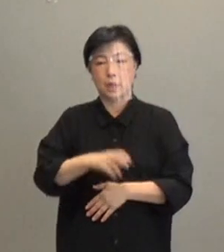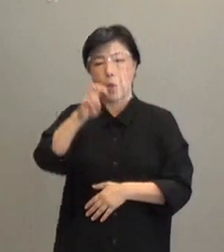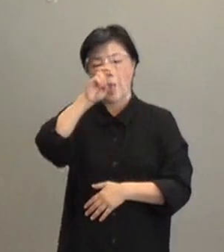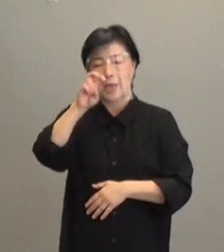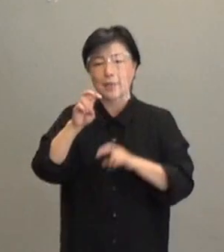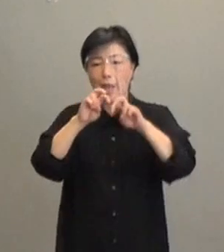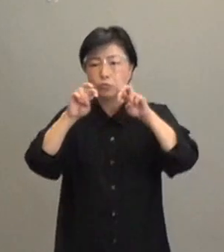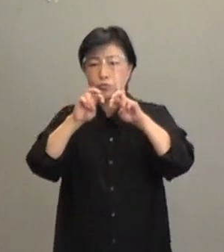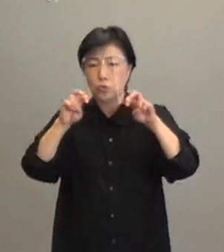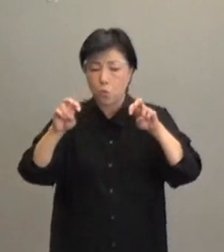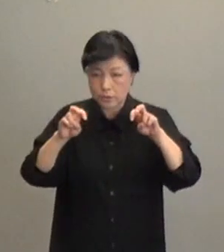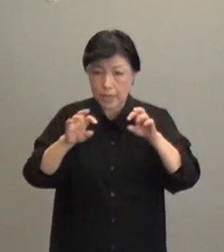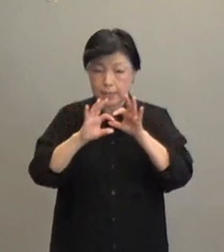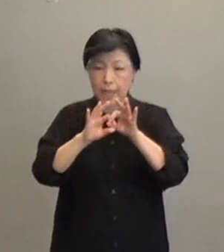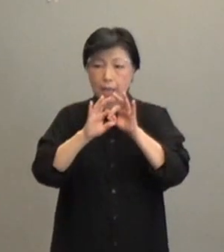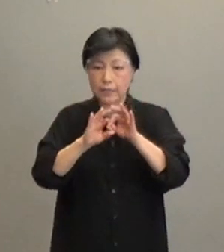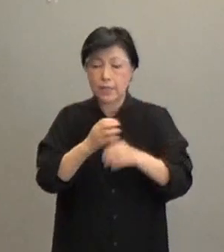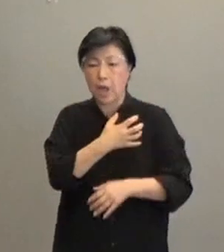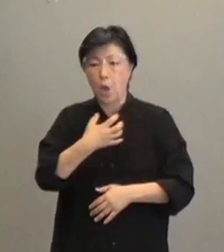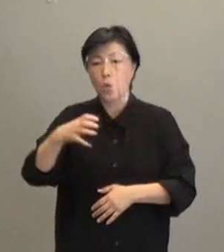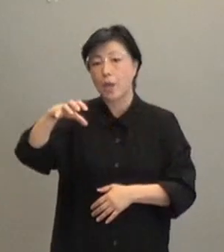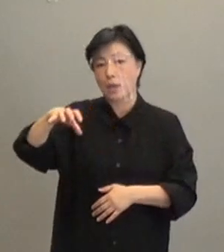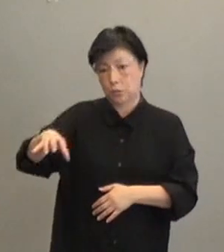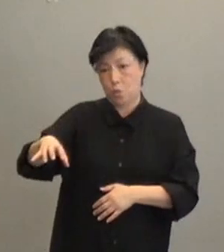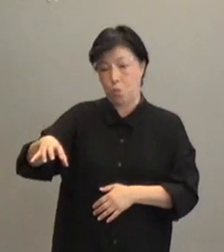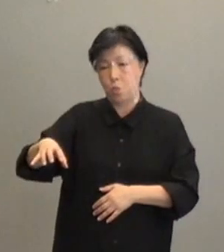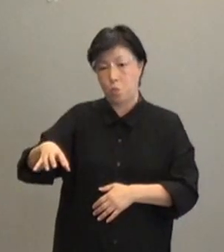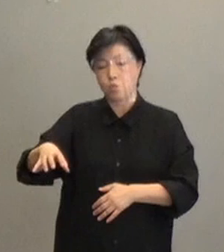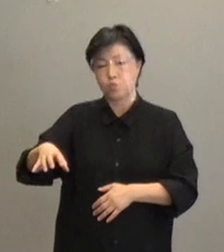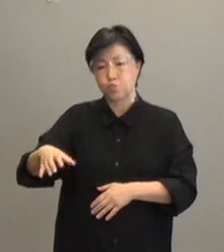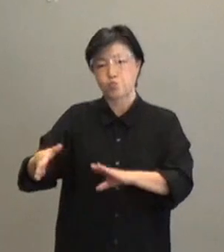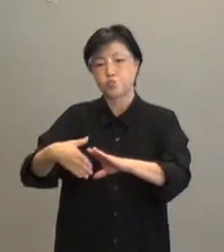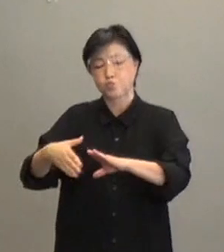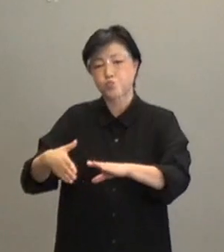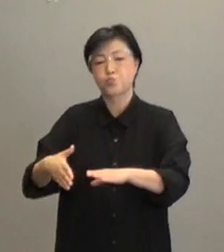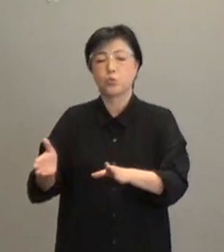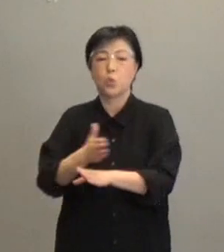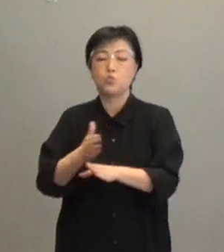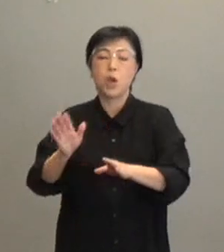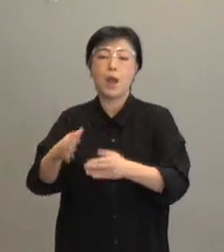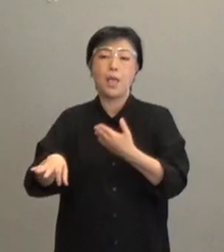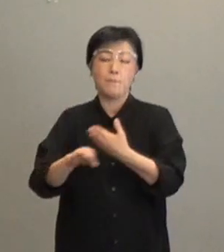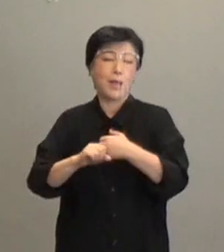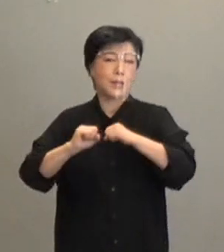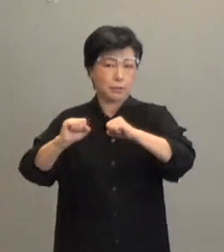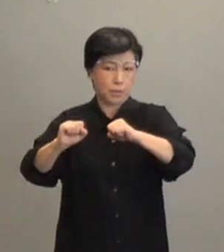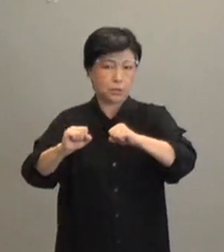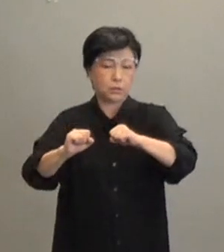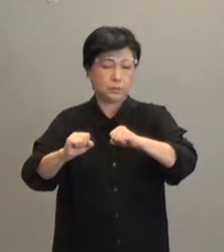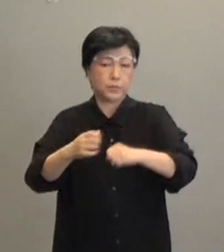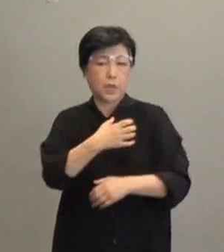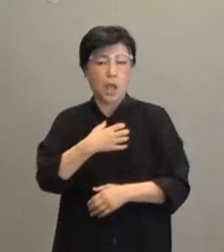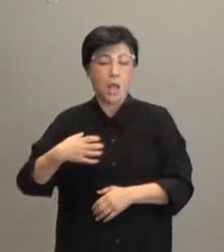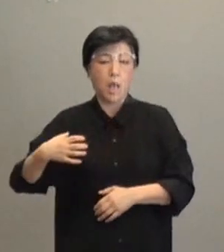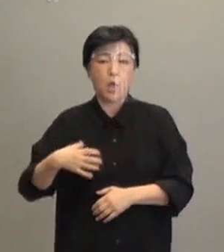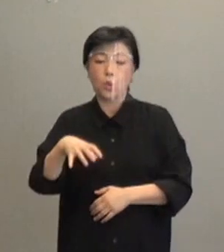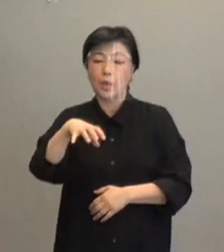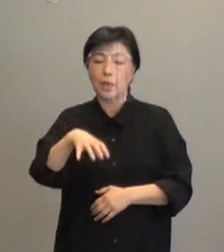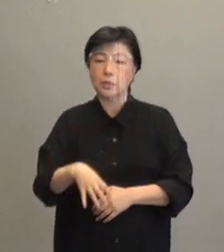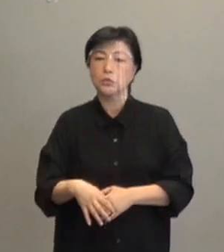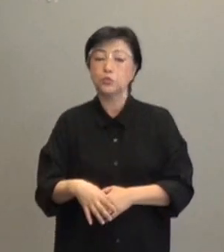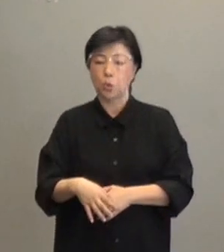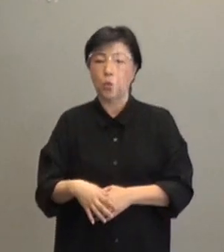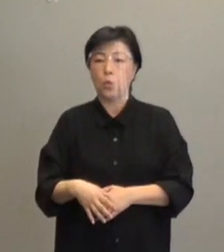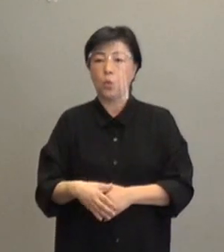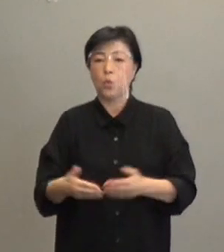てはですね、当然保健所に余力があればですね、しっかり行っていく形になります。それから保健所の人員についてはですね、もち